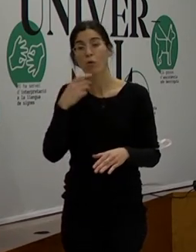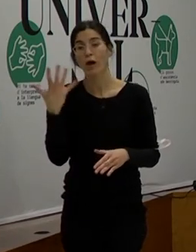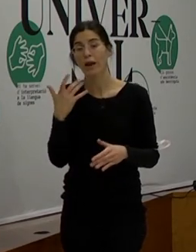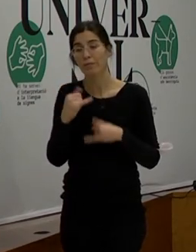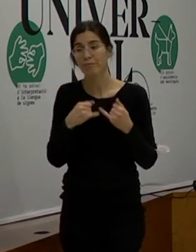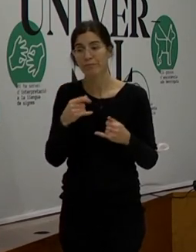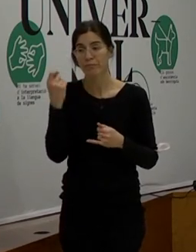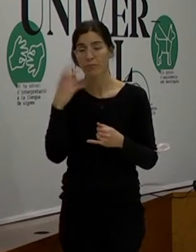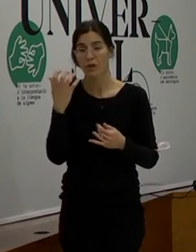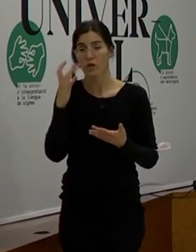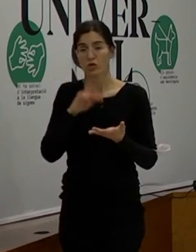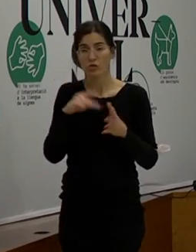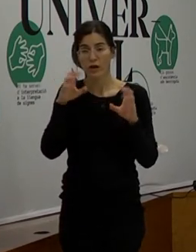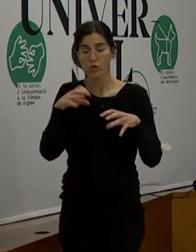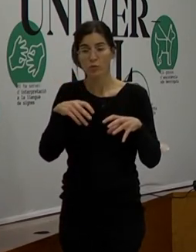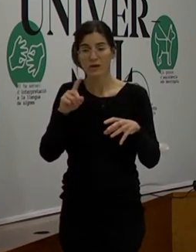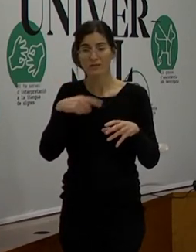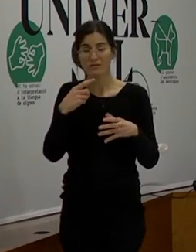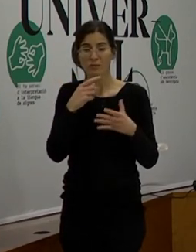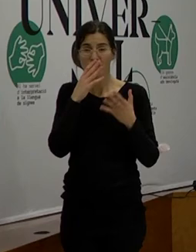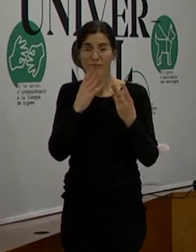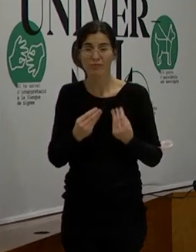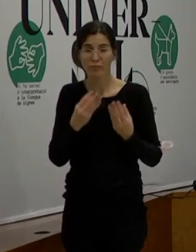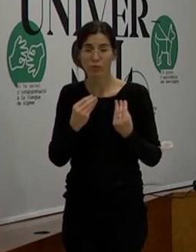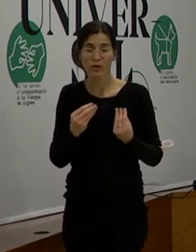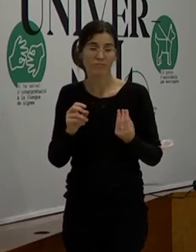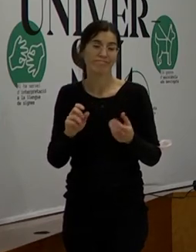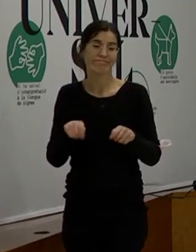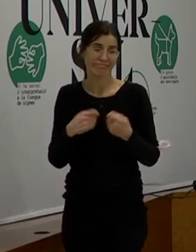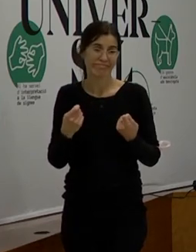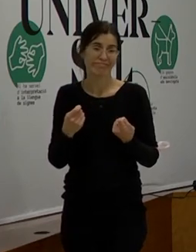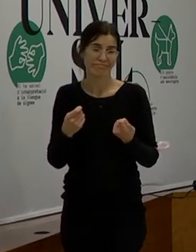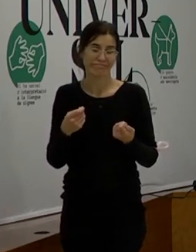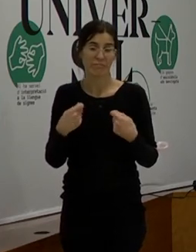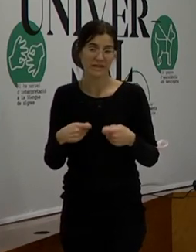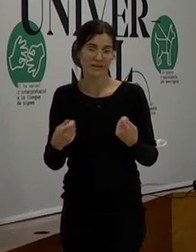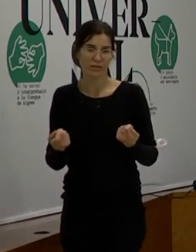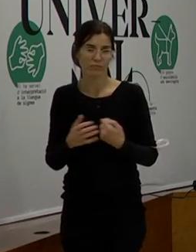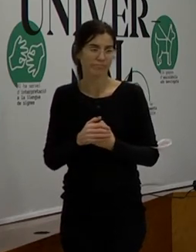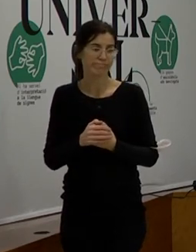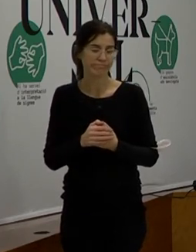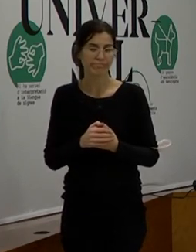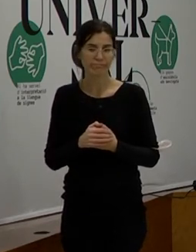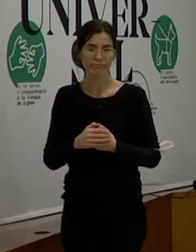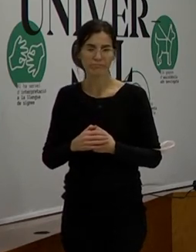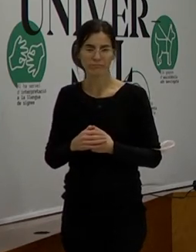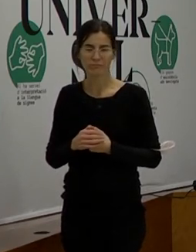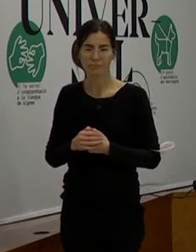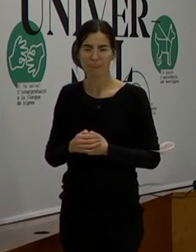i quan plou i es mulla, es para. Amb la qual és una llauna. ¿Vale? Però, sí, gràcies.